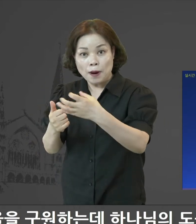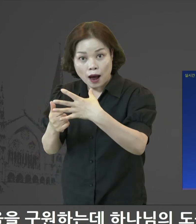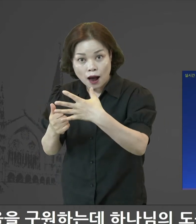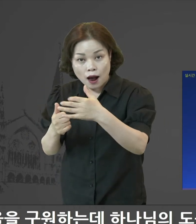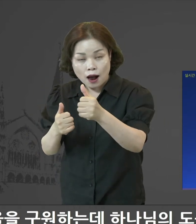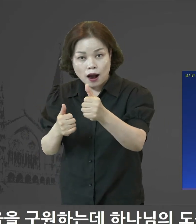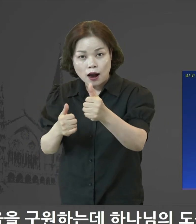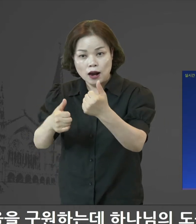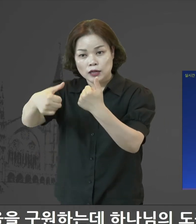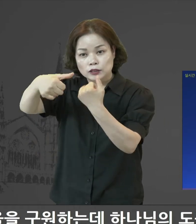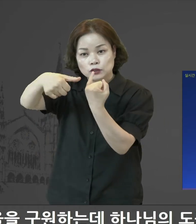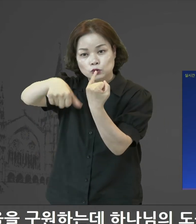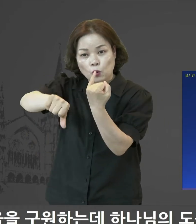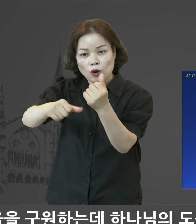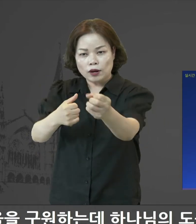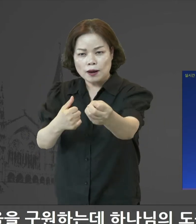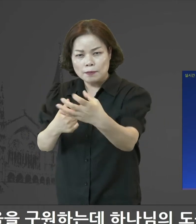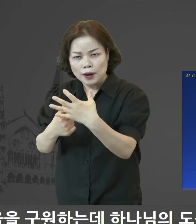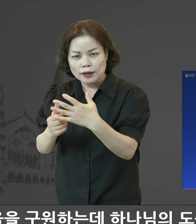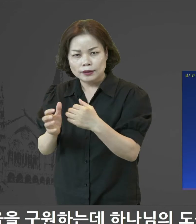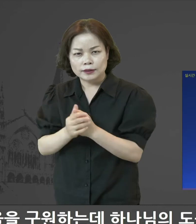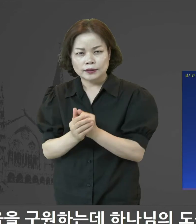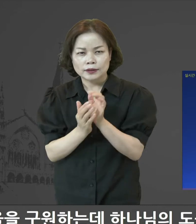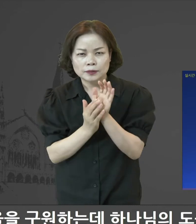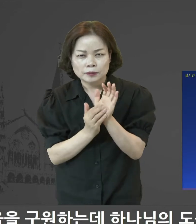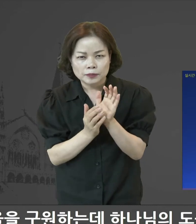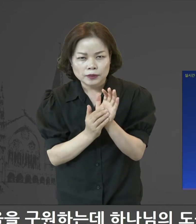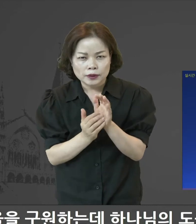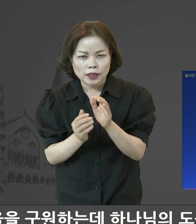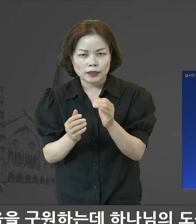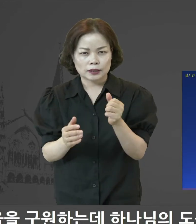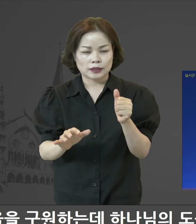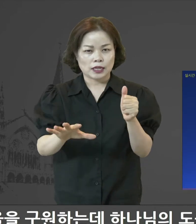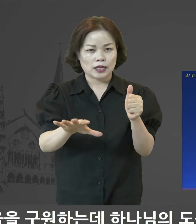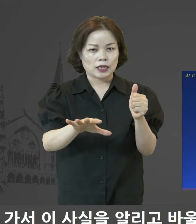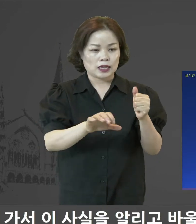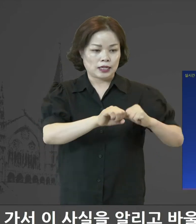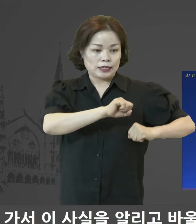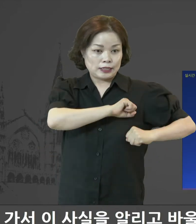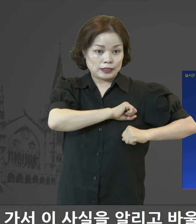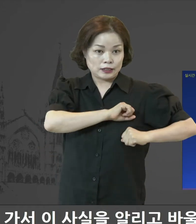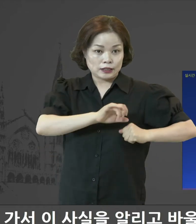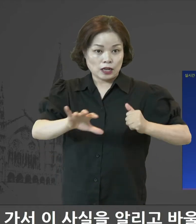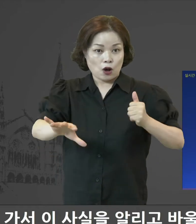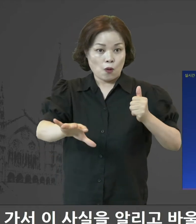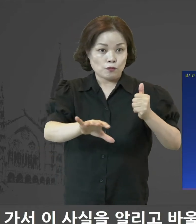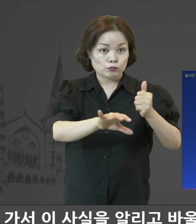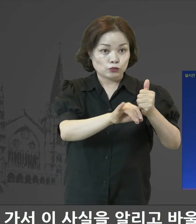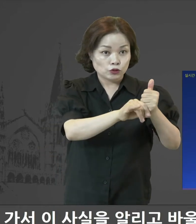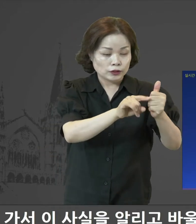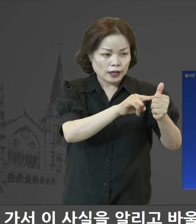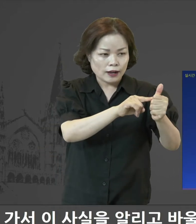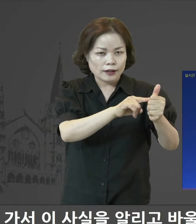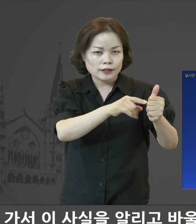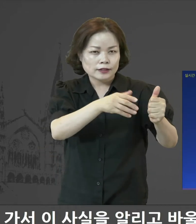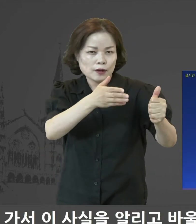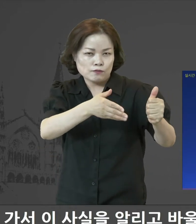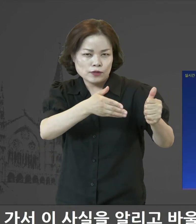바울이 은밀하게 천부장에게 요 청년의 얘기를 좀 들어달라라고 부탁을